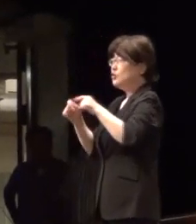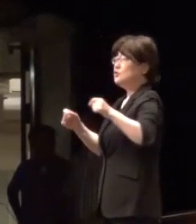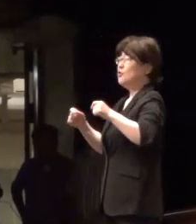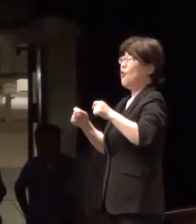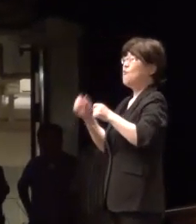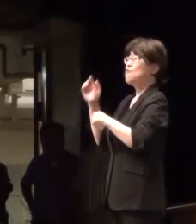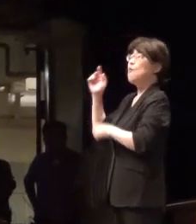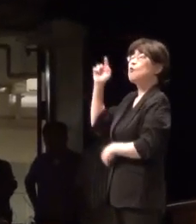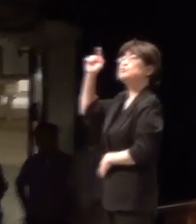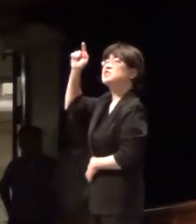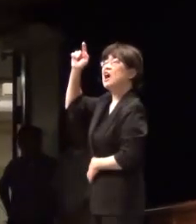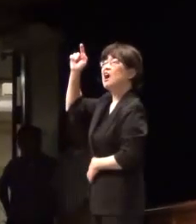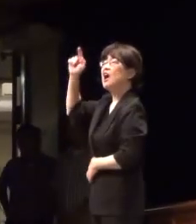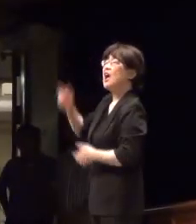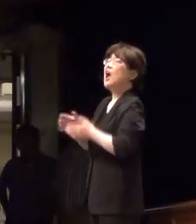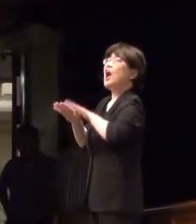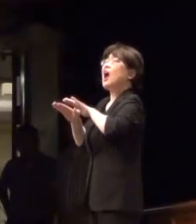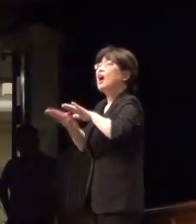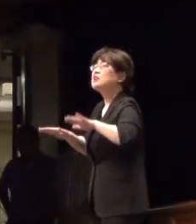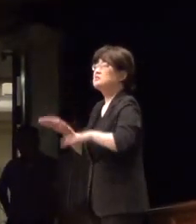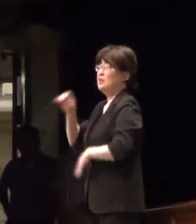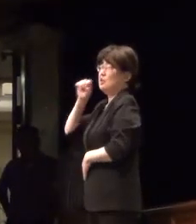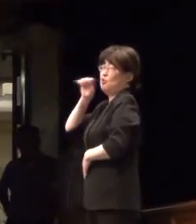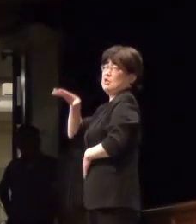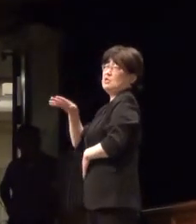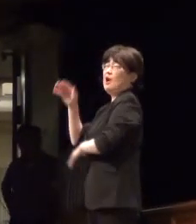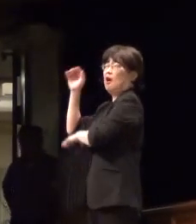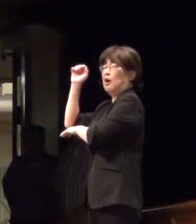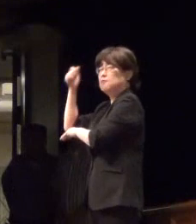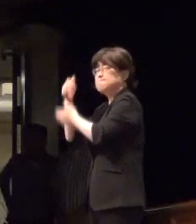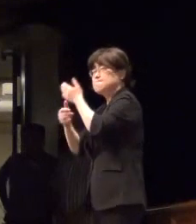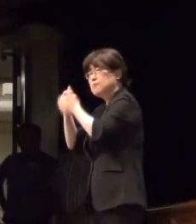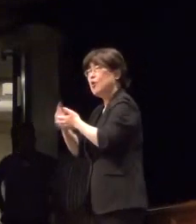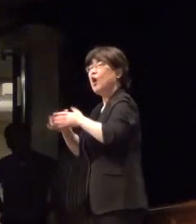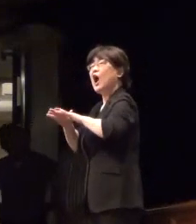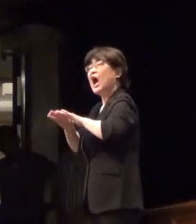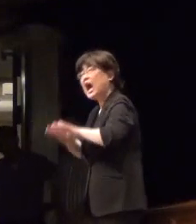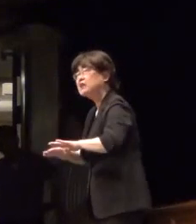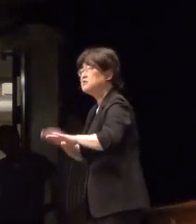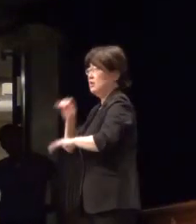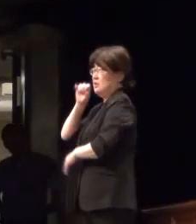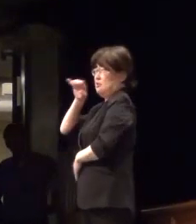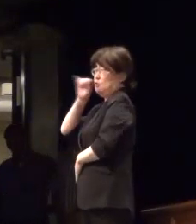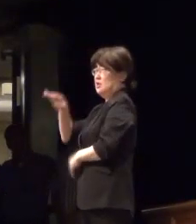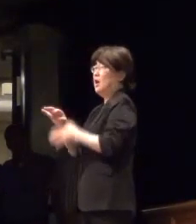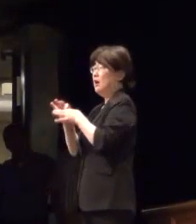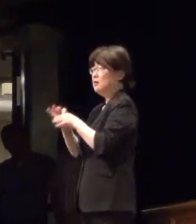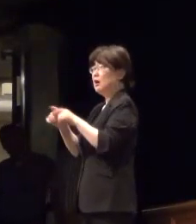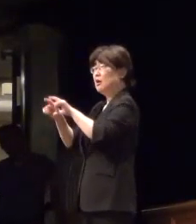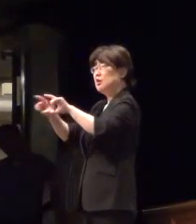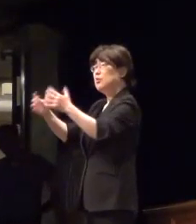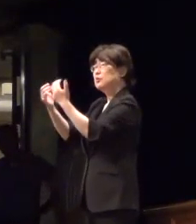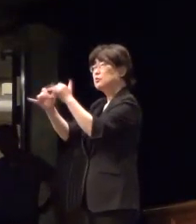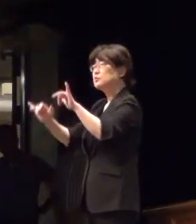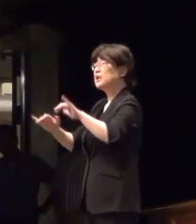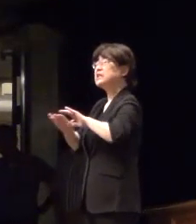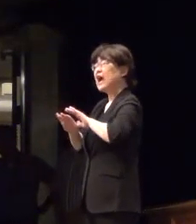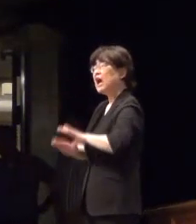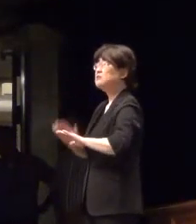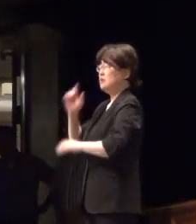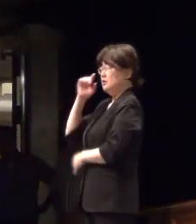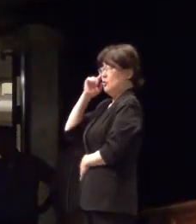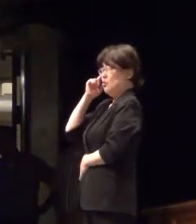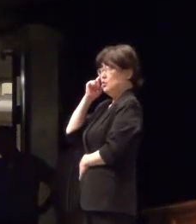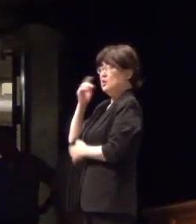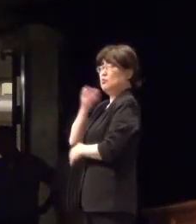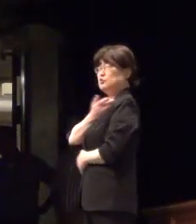全だと言ってマスコミ全てが安全だという宣伝を流してきたわけですから、普通の方々がそう思っても不思議ではないし、皆さん